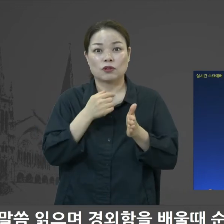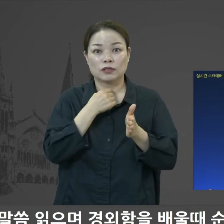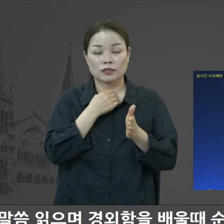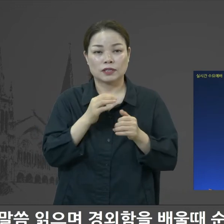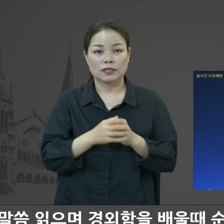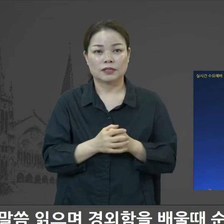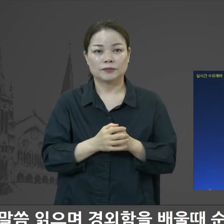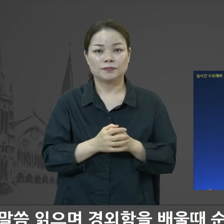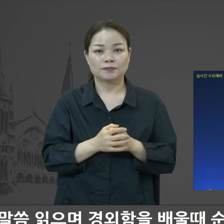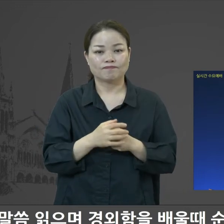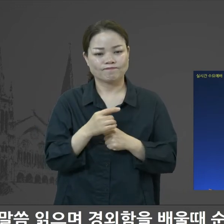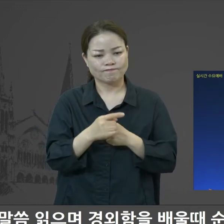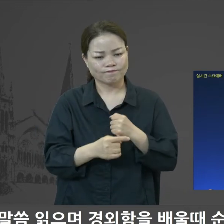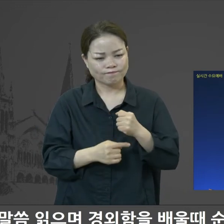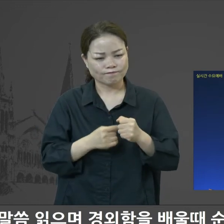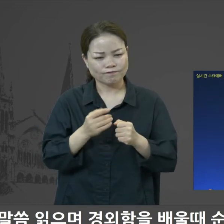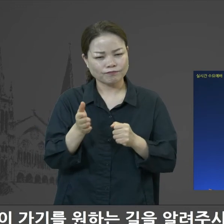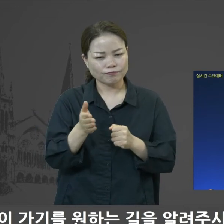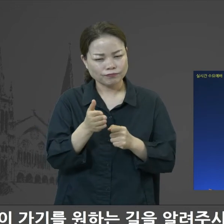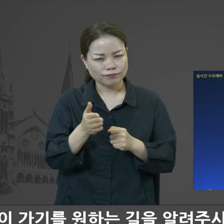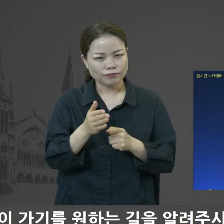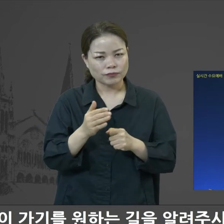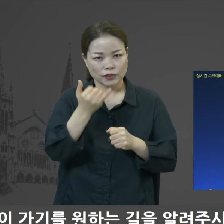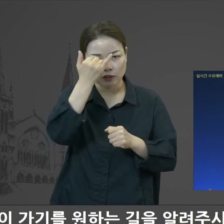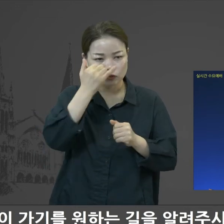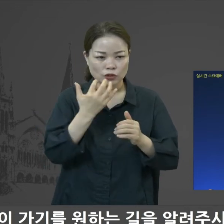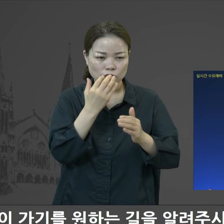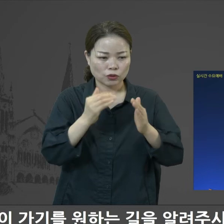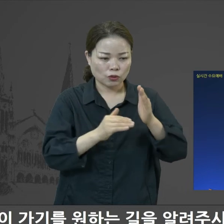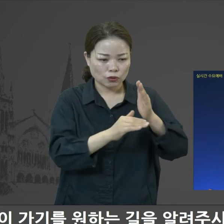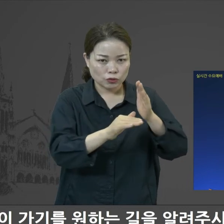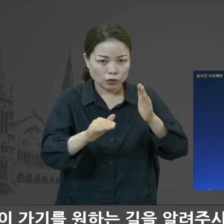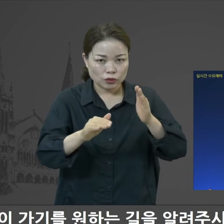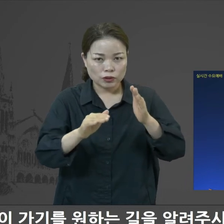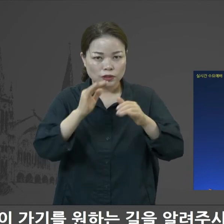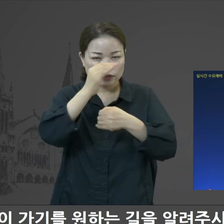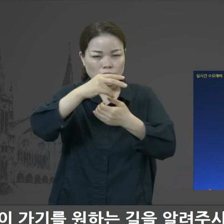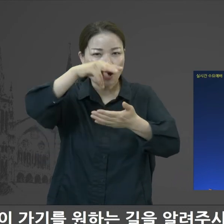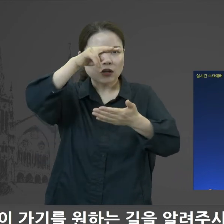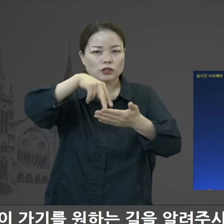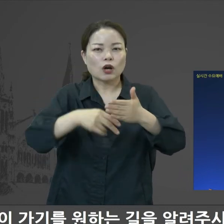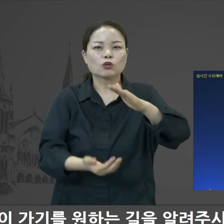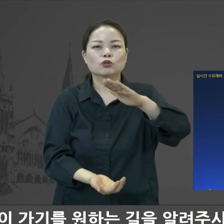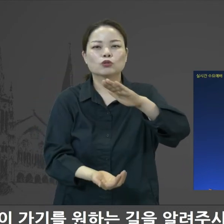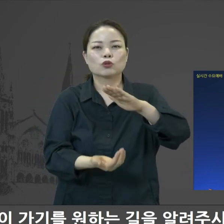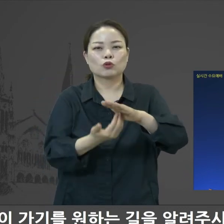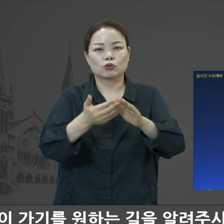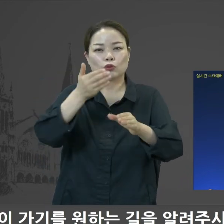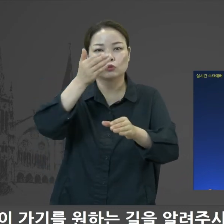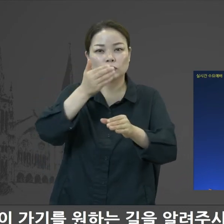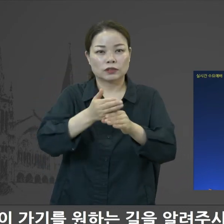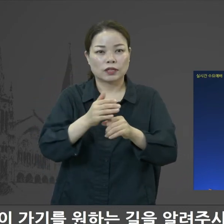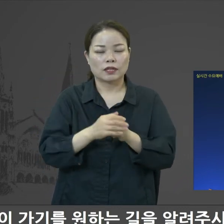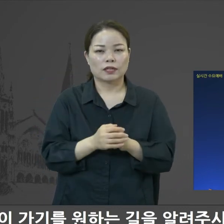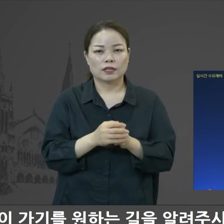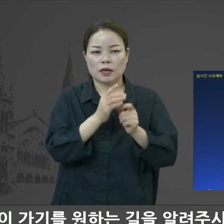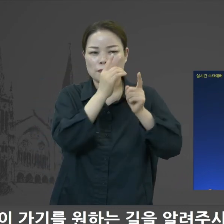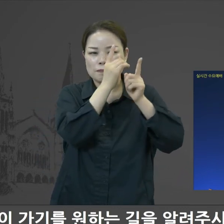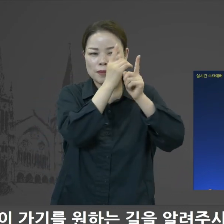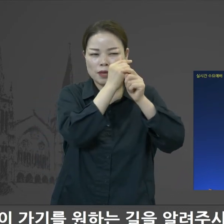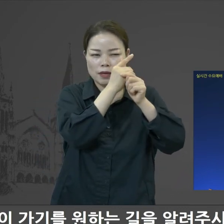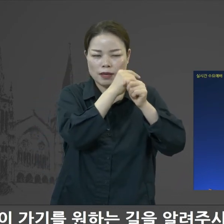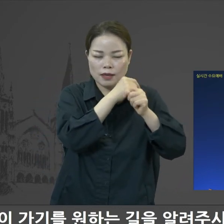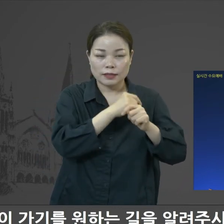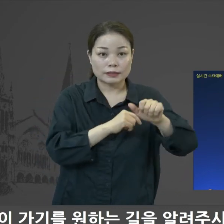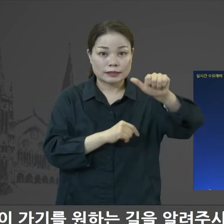이제 1년여간 가까운 시간을 온 충현의 성도님들과 함께 성경 통독을 진행하고 있을 텐데요, 매일 5장씩 읽는